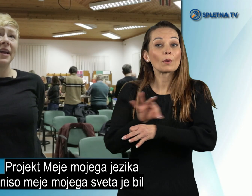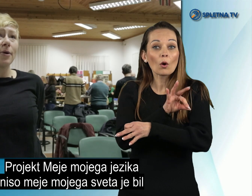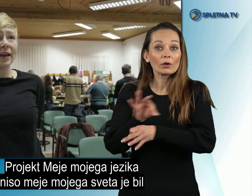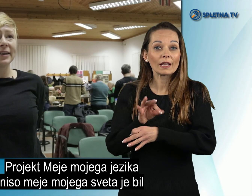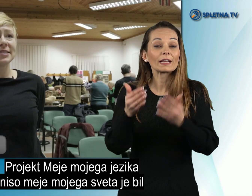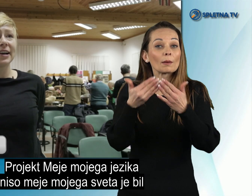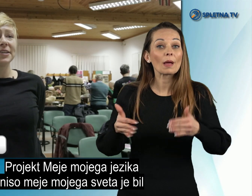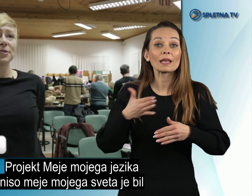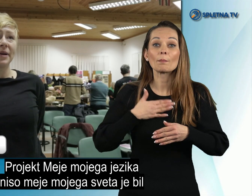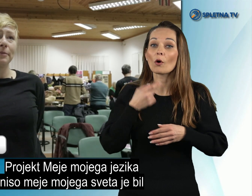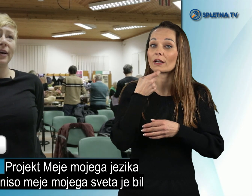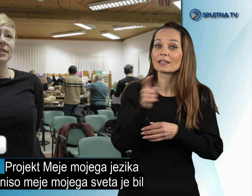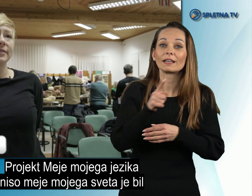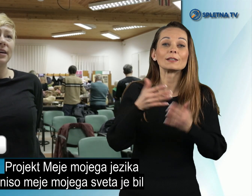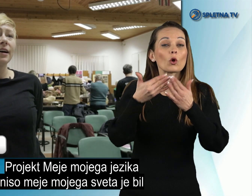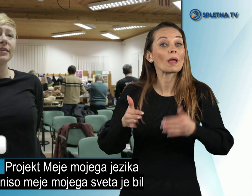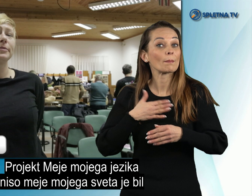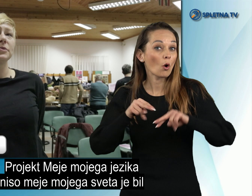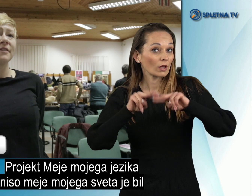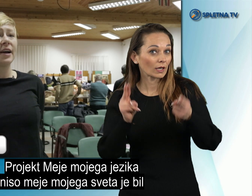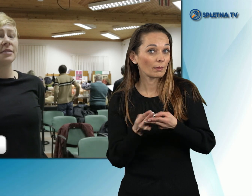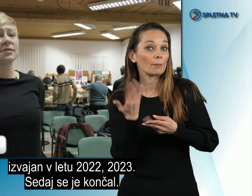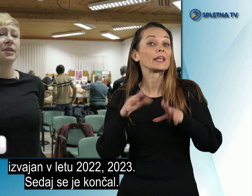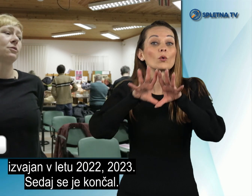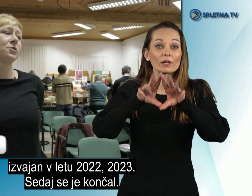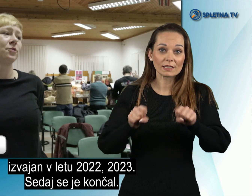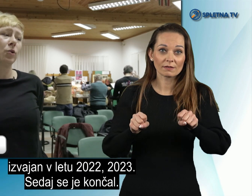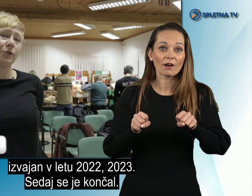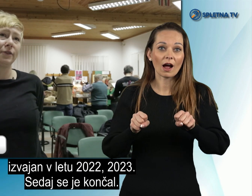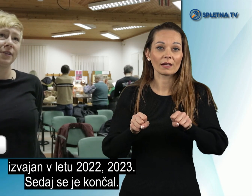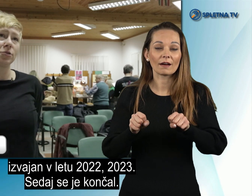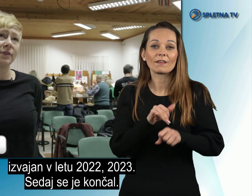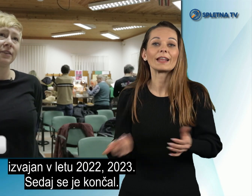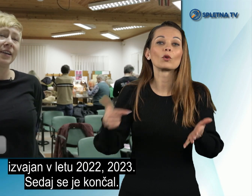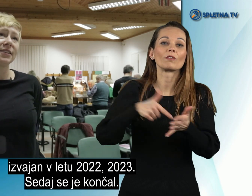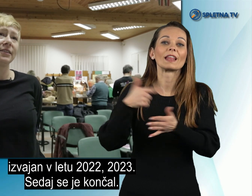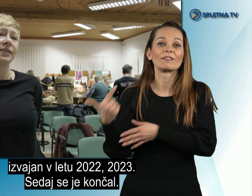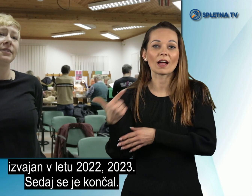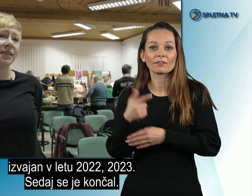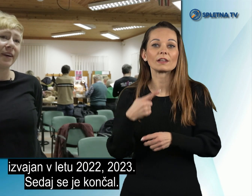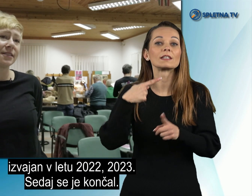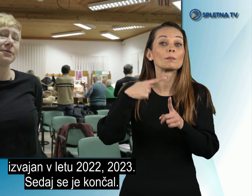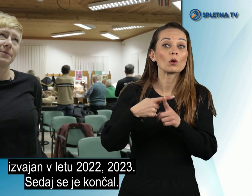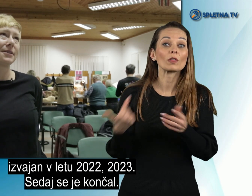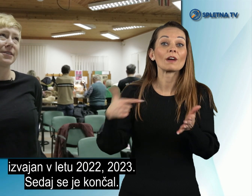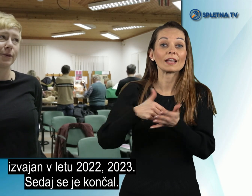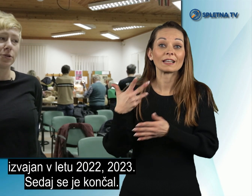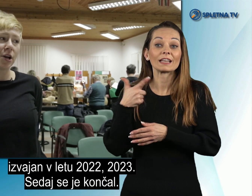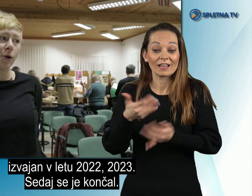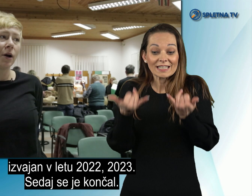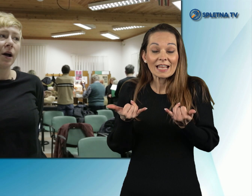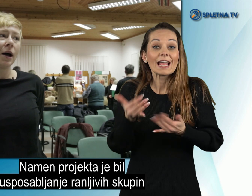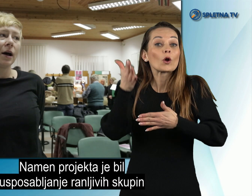Projekt Meje mojega jezika niso meje mojega sveta je bil izvajan zdaj v bistvu v letu 2022 in 2023, se pravi, zdaj